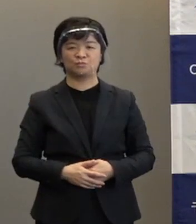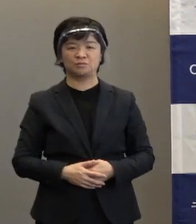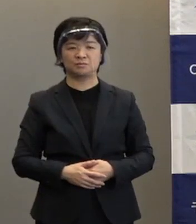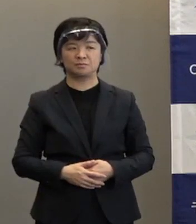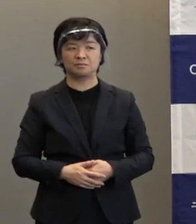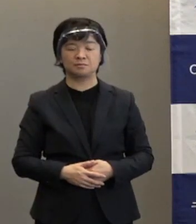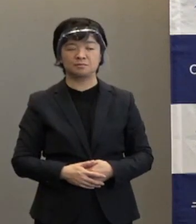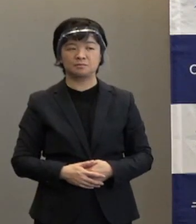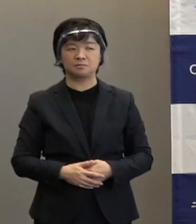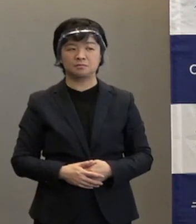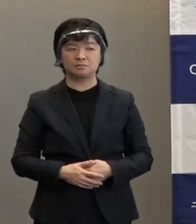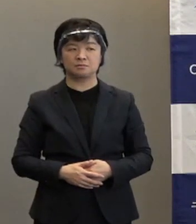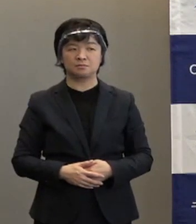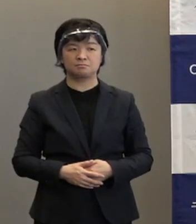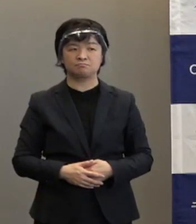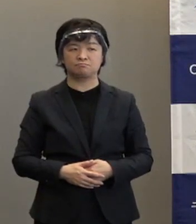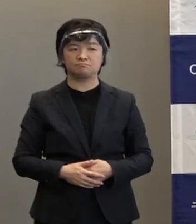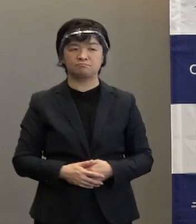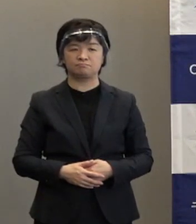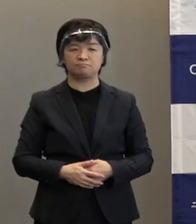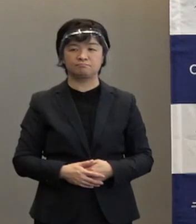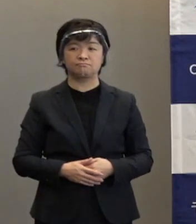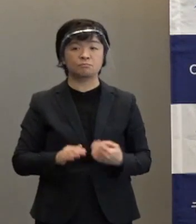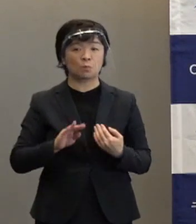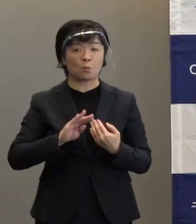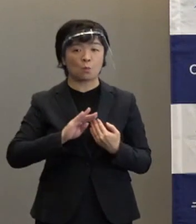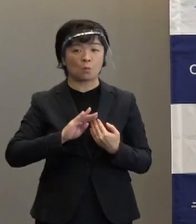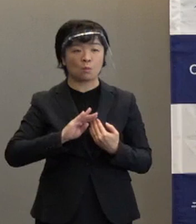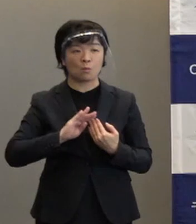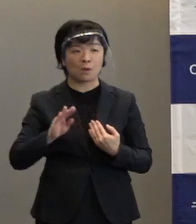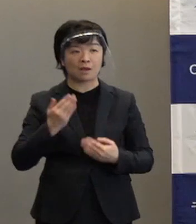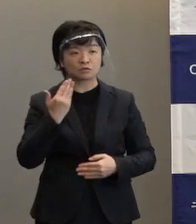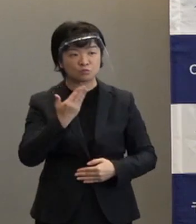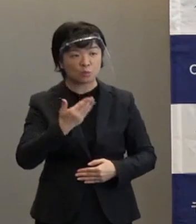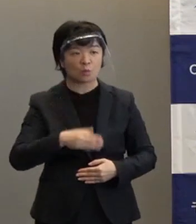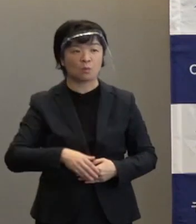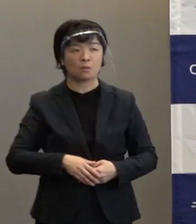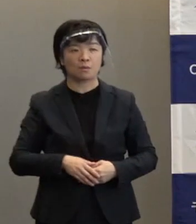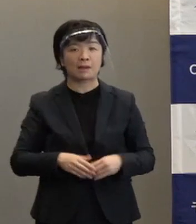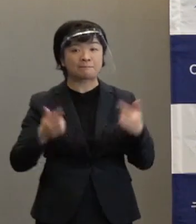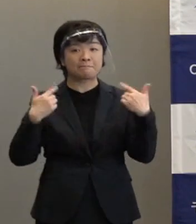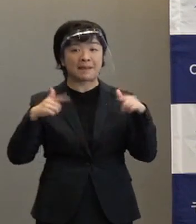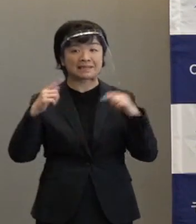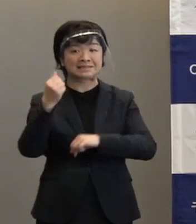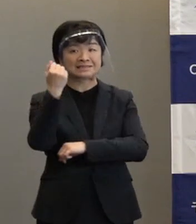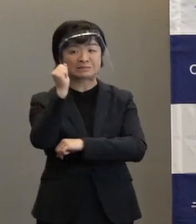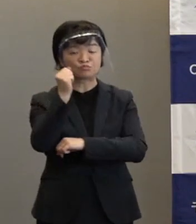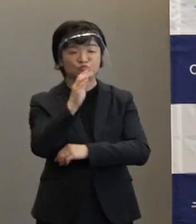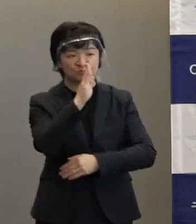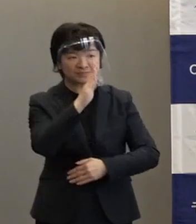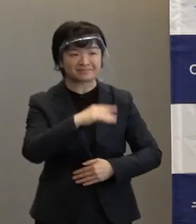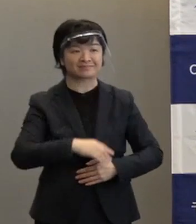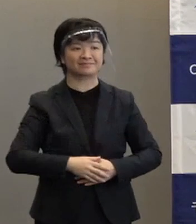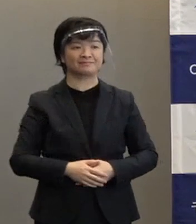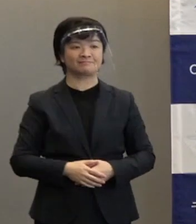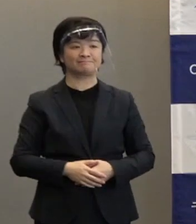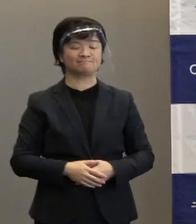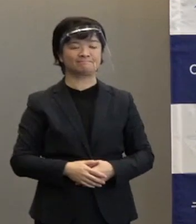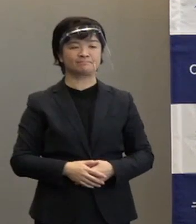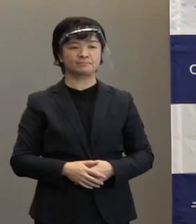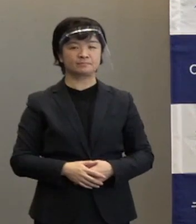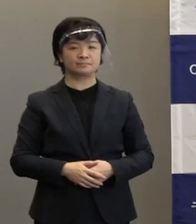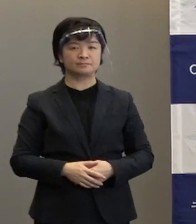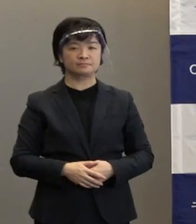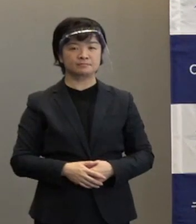ありがとうございます。他ご質問いかがでしょうか。毎日新聞さん。 じゃあ毎日新聞の石川です